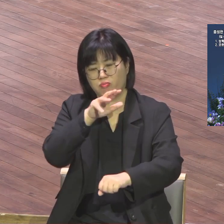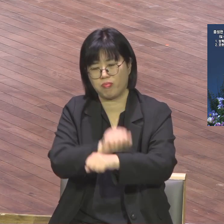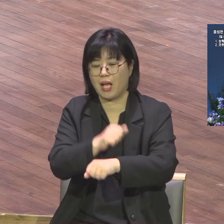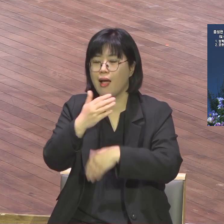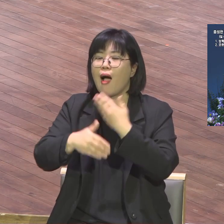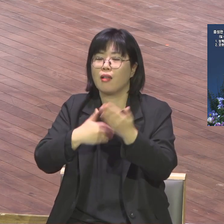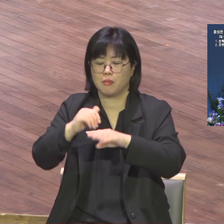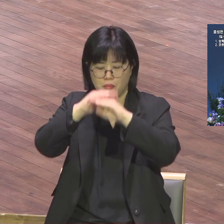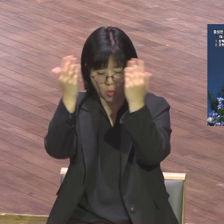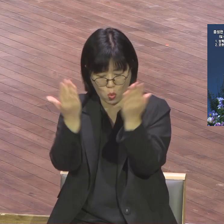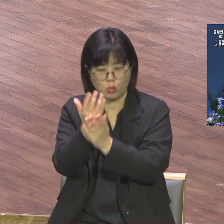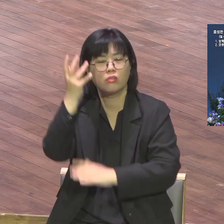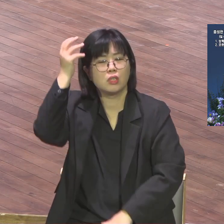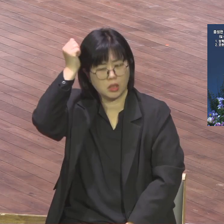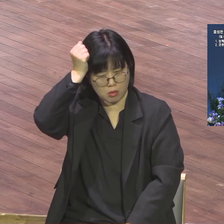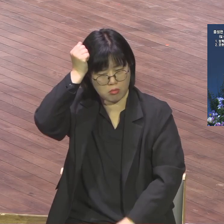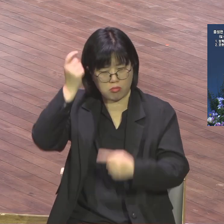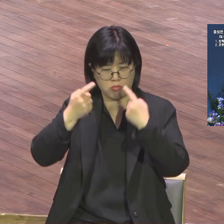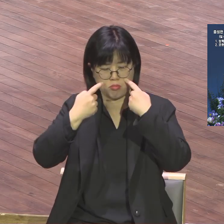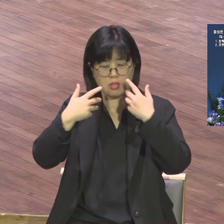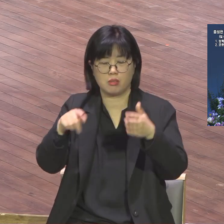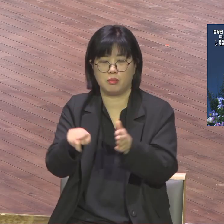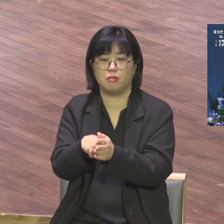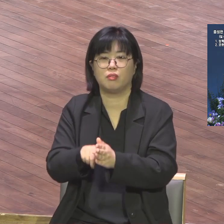헛되지 않는다.